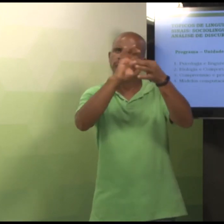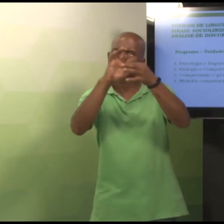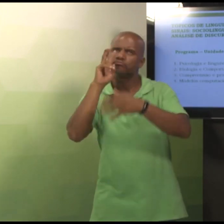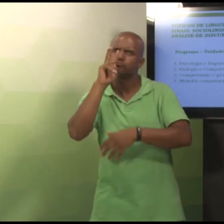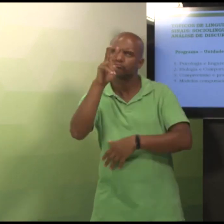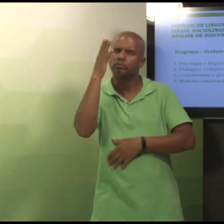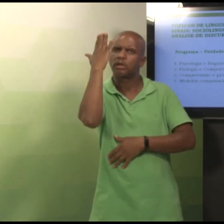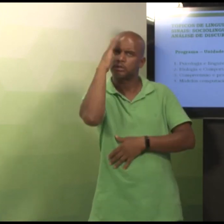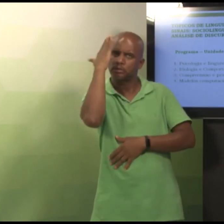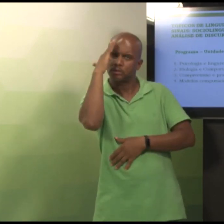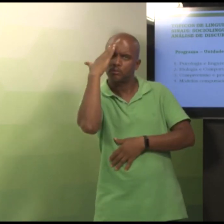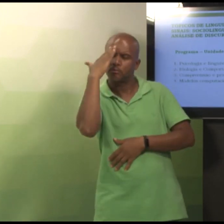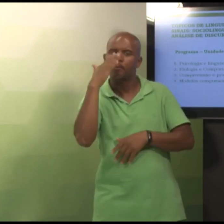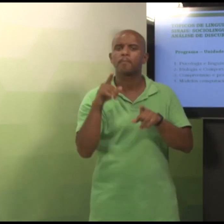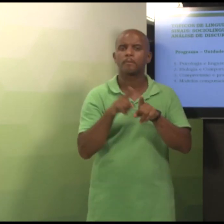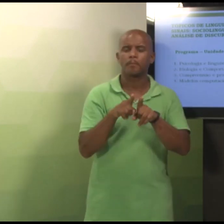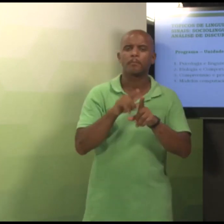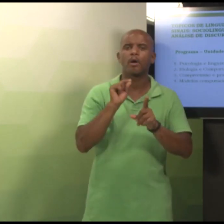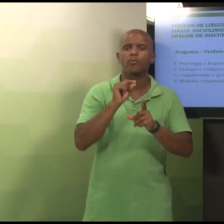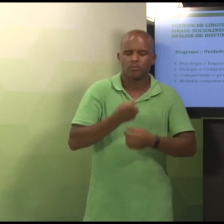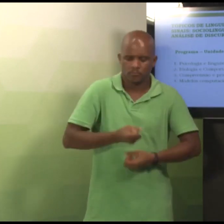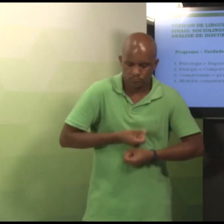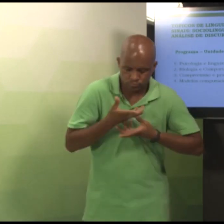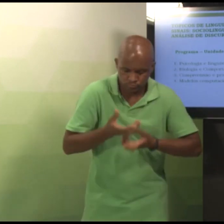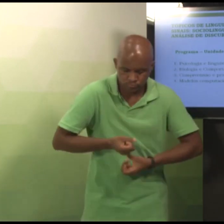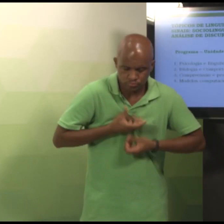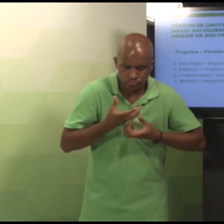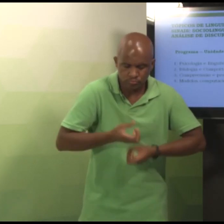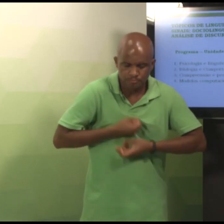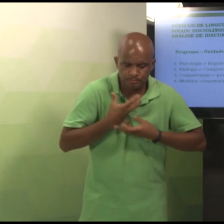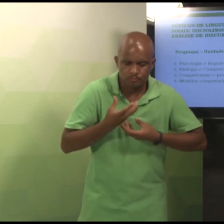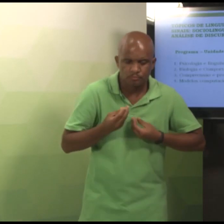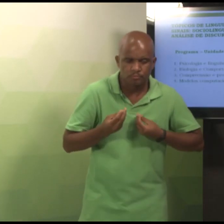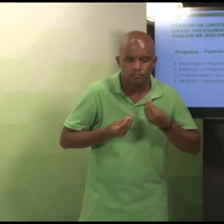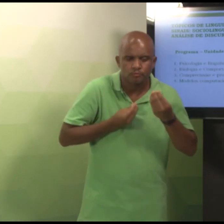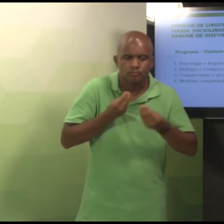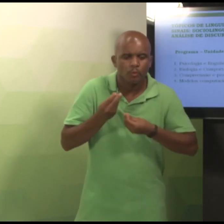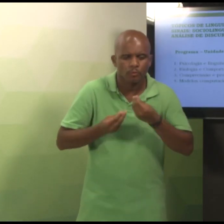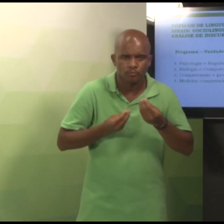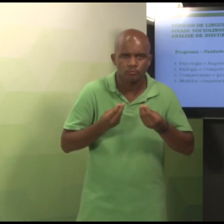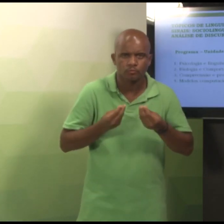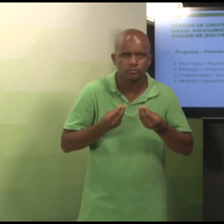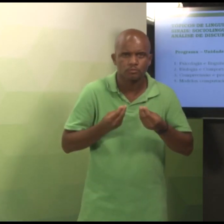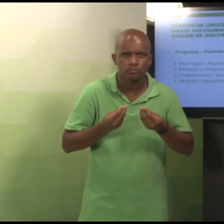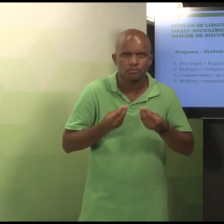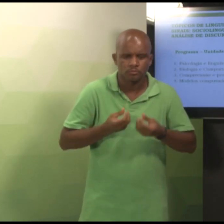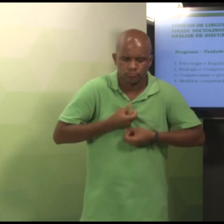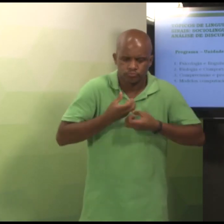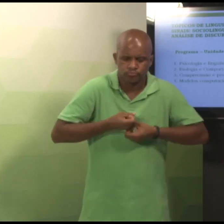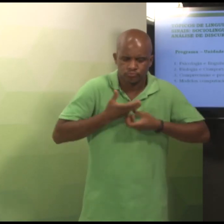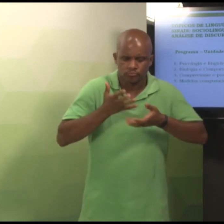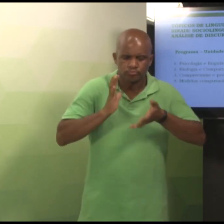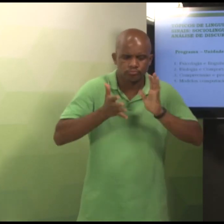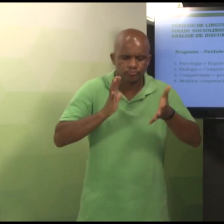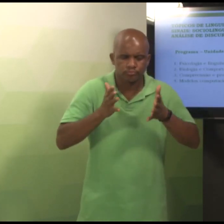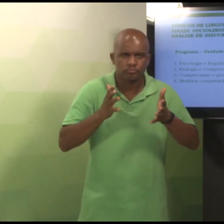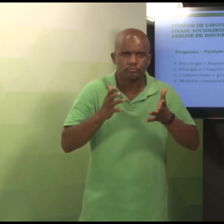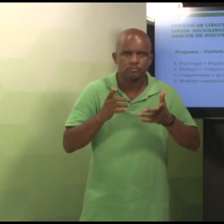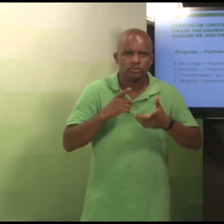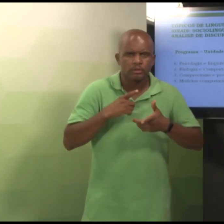compreensão, o entendimento de contextos e produção. Como ocorre essa